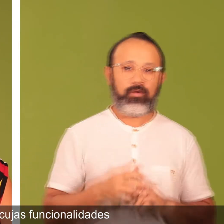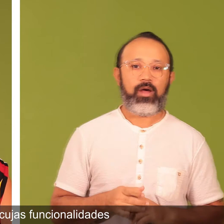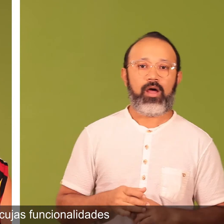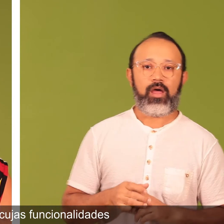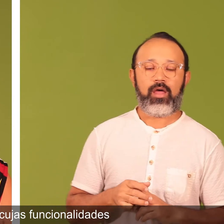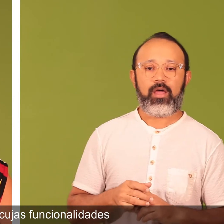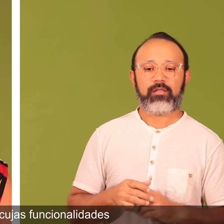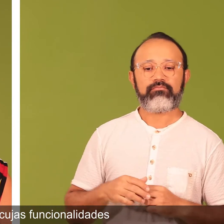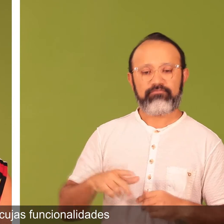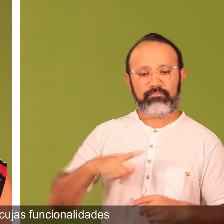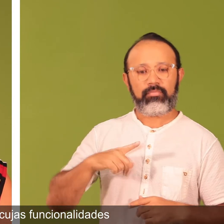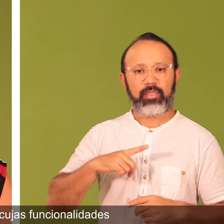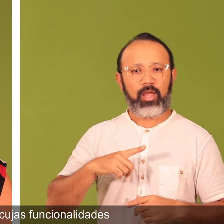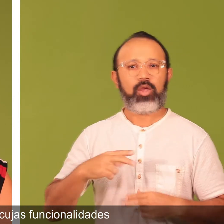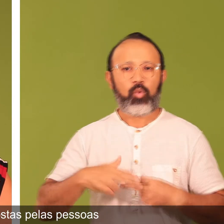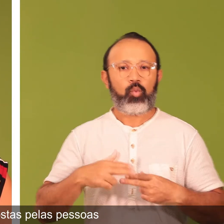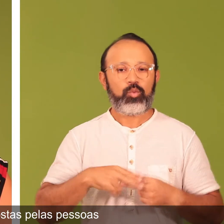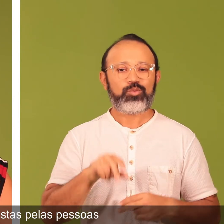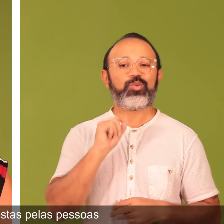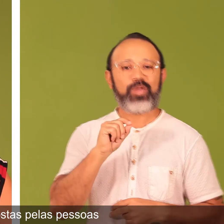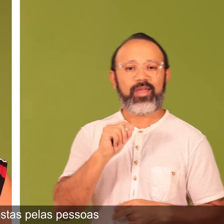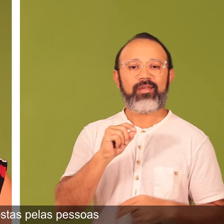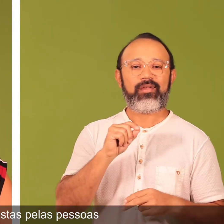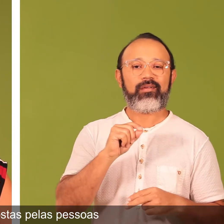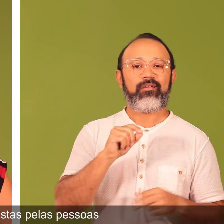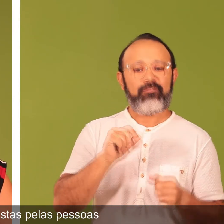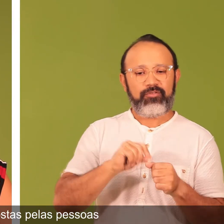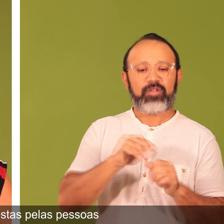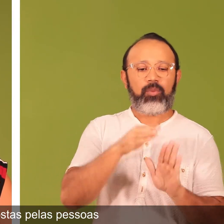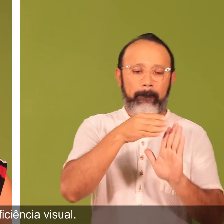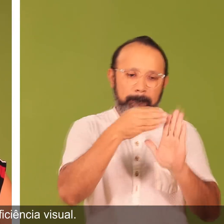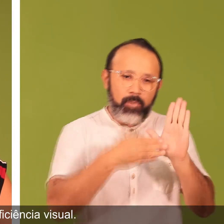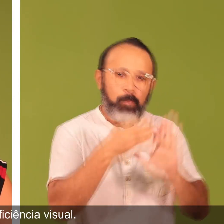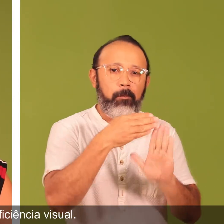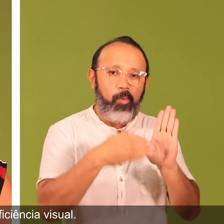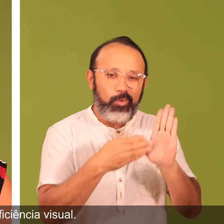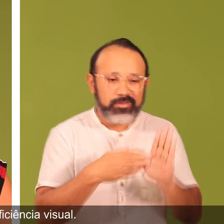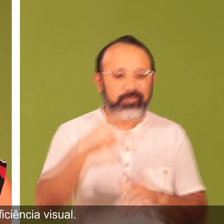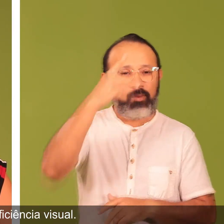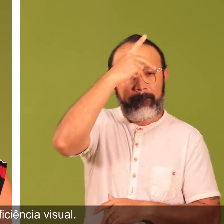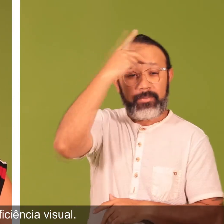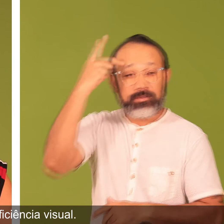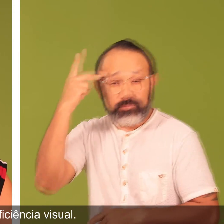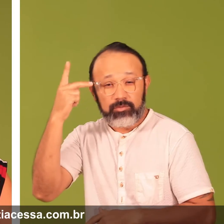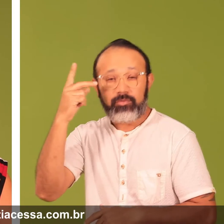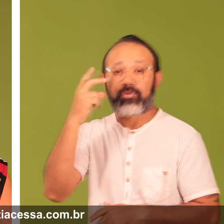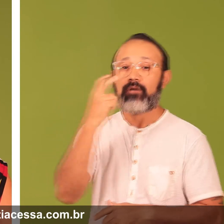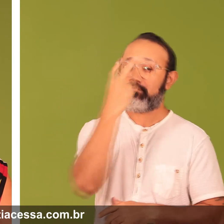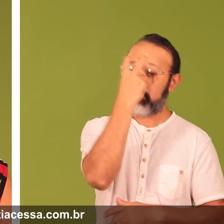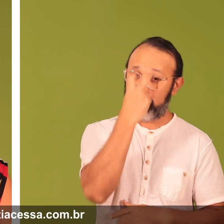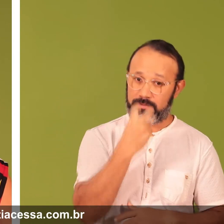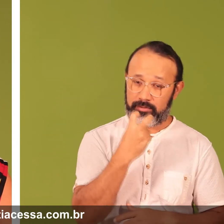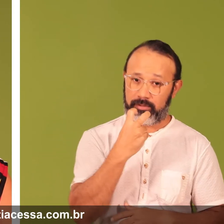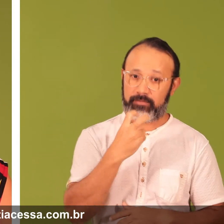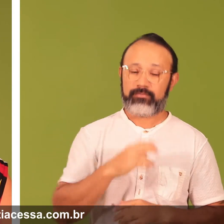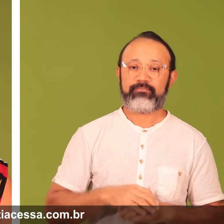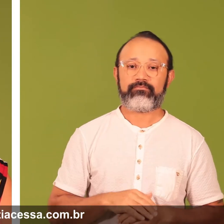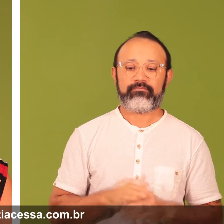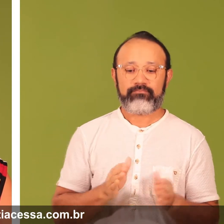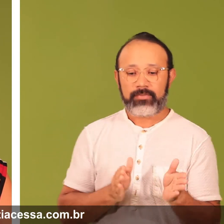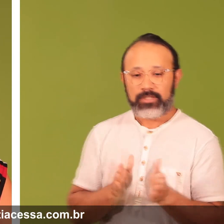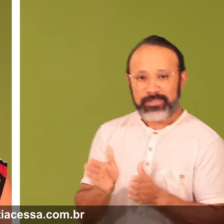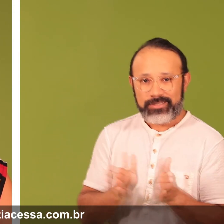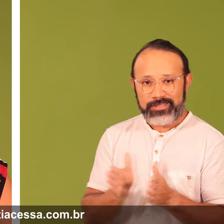é um produto cuja as funcionalidades foram propostas pelas pessoas com deficiência visual acesse